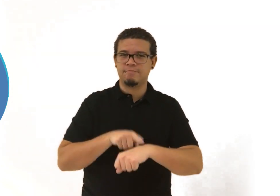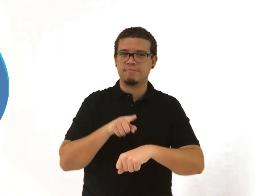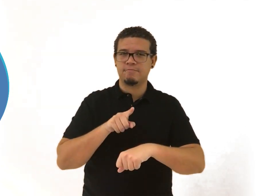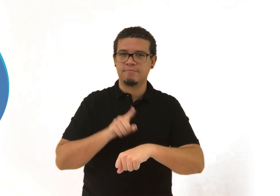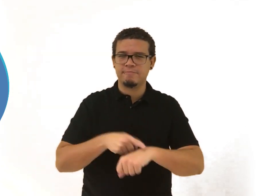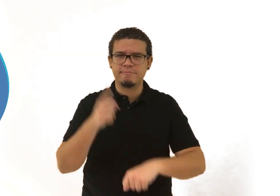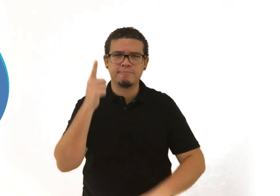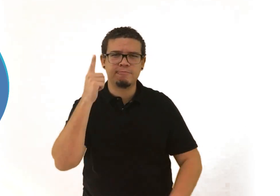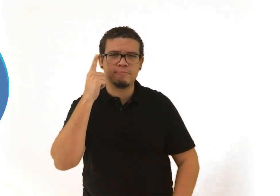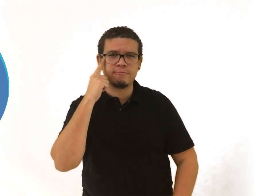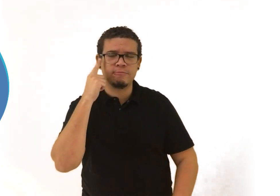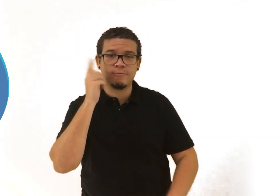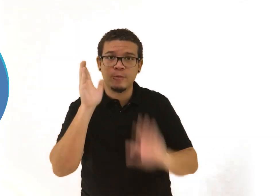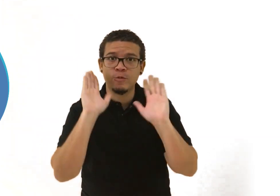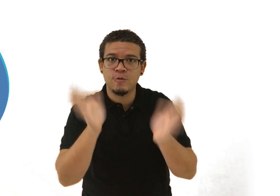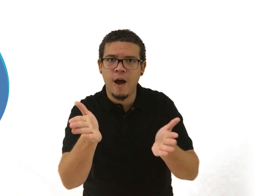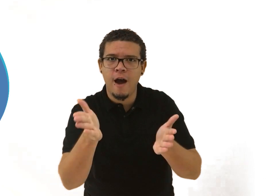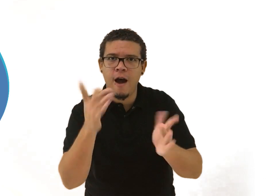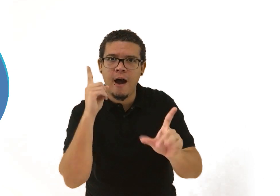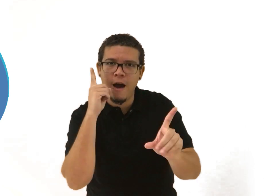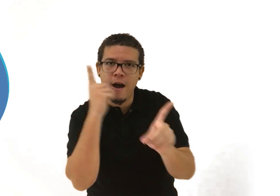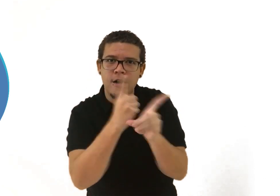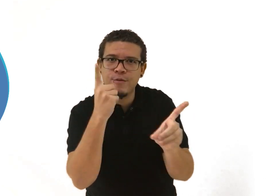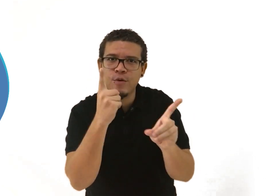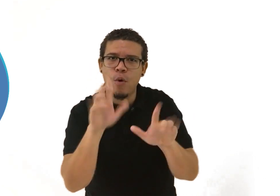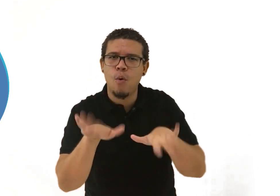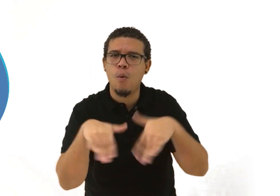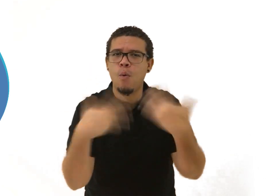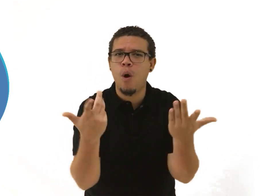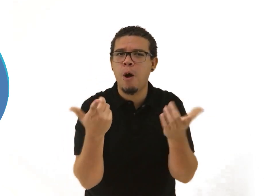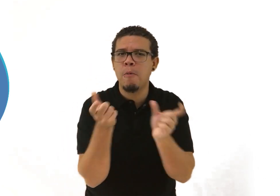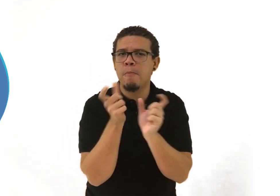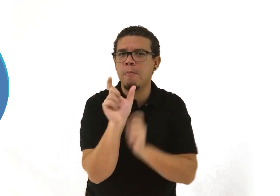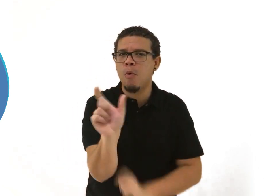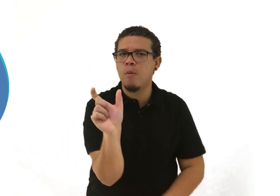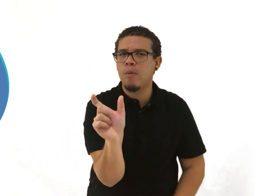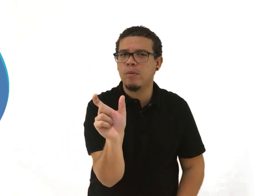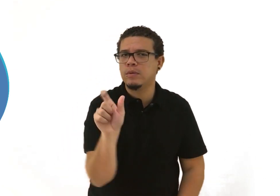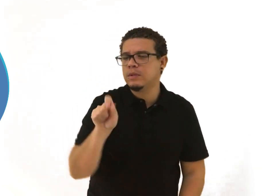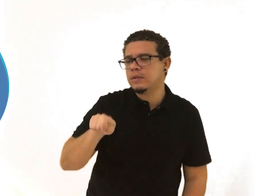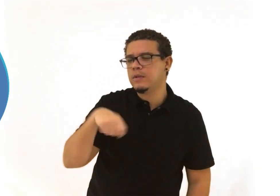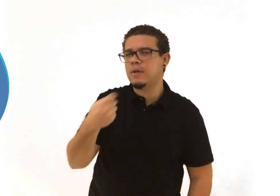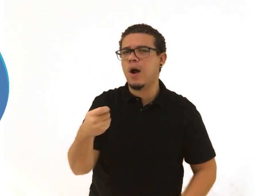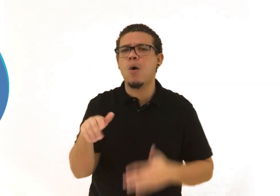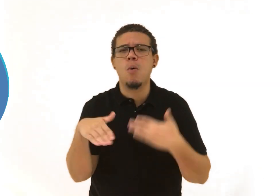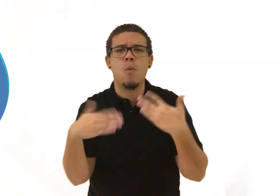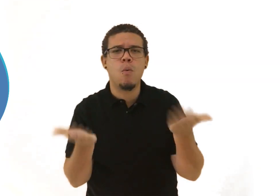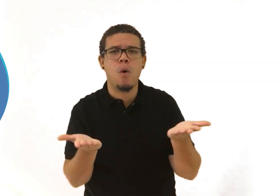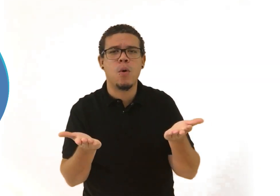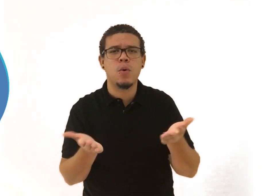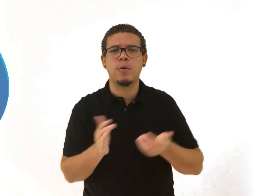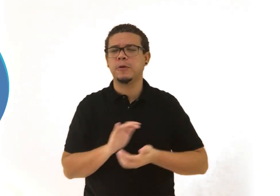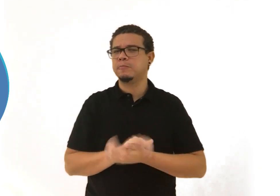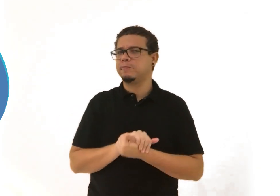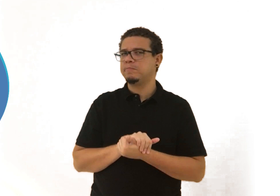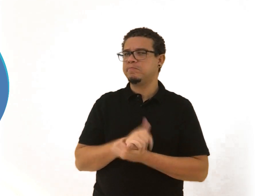Vamos lá, tempo! Pensando. E aí? Descobriram qual é